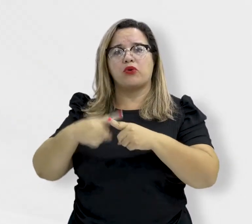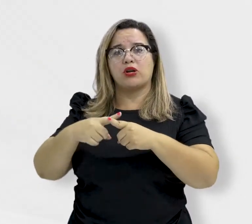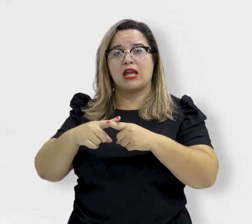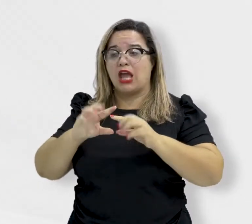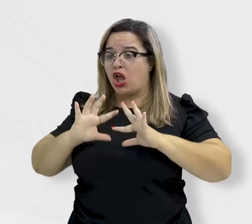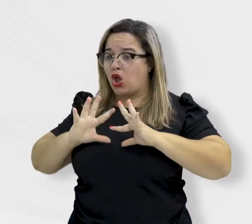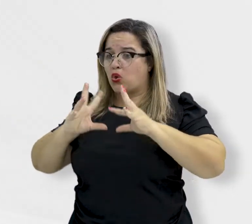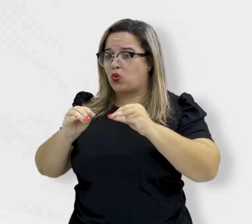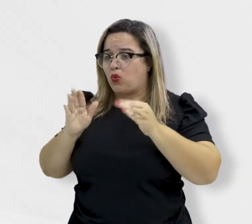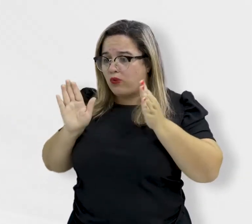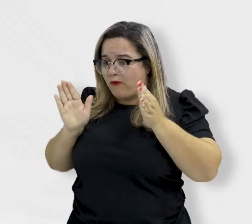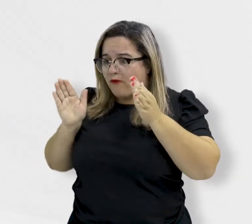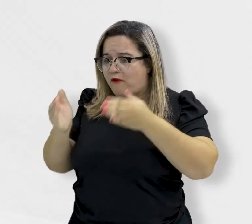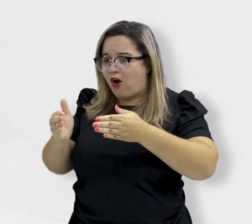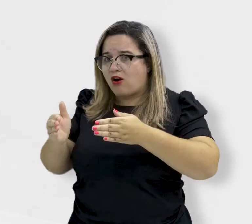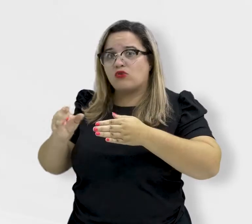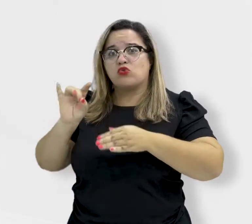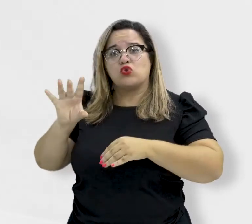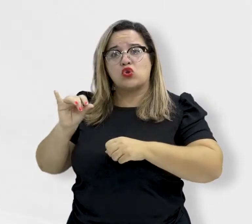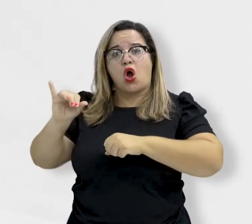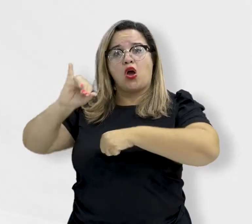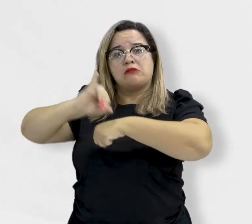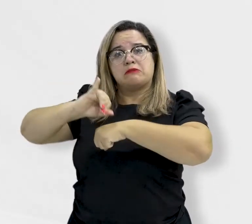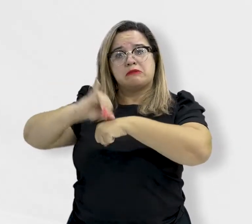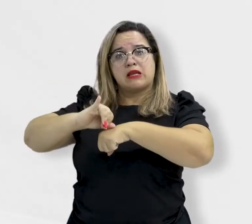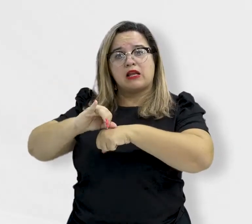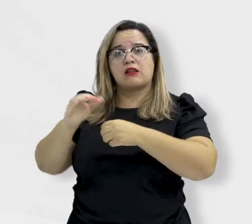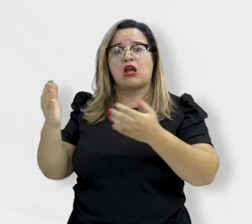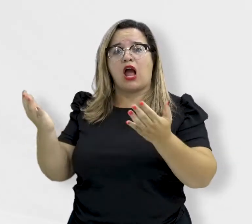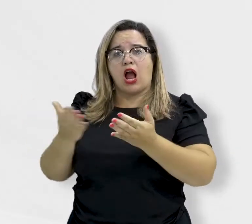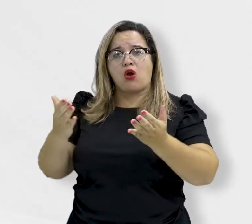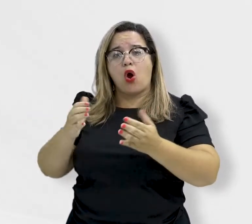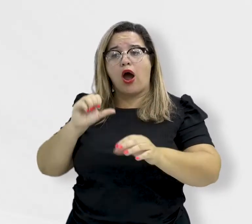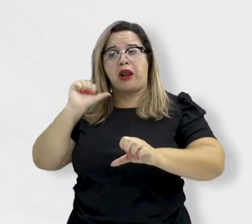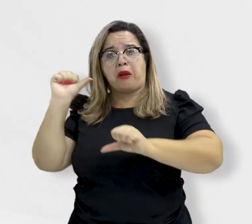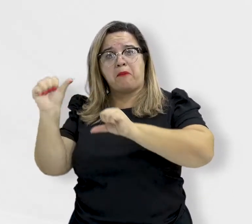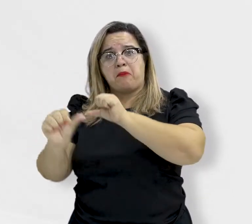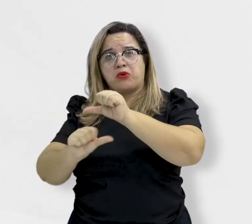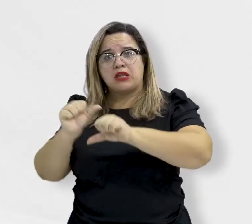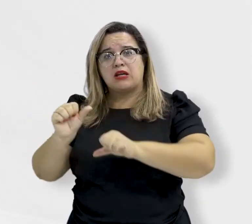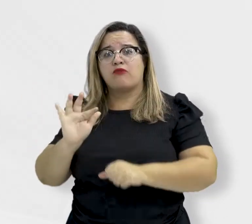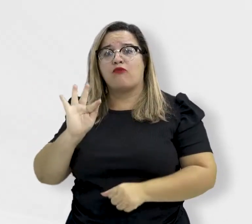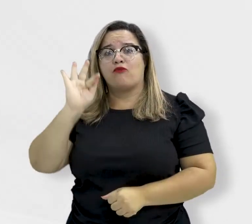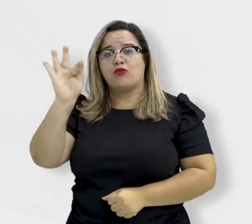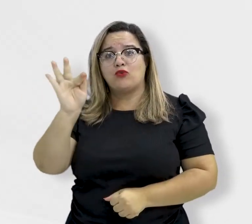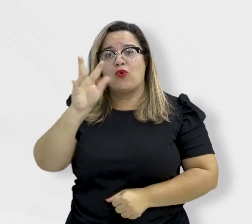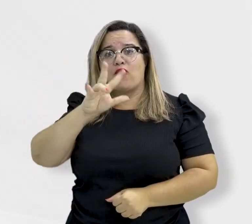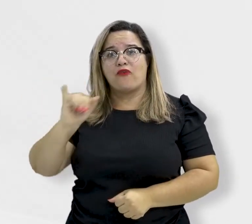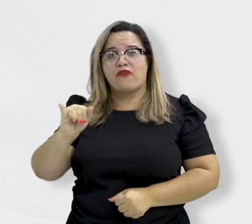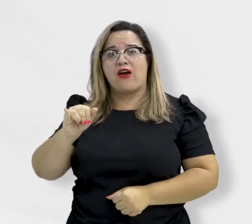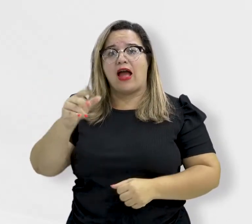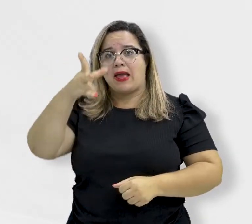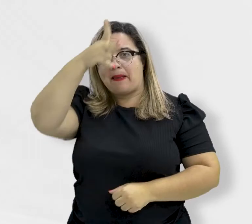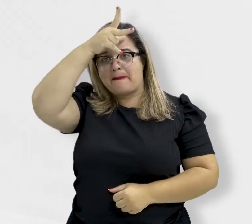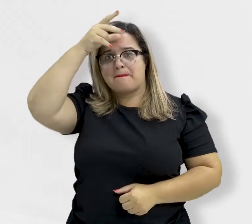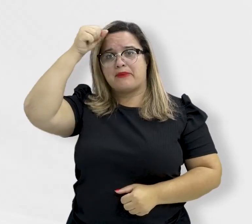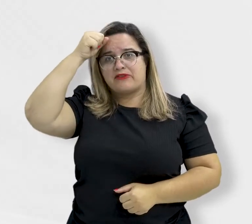cidade. Mas hoje se está mudando. No futuro virão para cá a Prefeitura, a Câmara de Vereadores, o Batalhão da Polícia